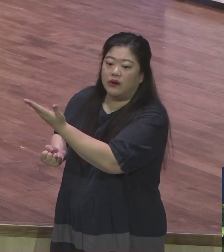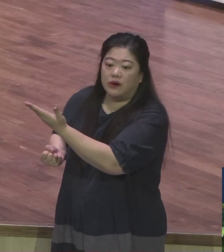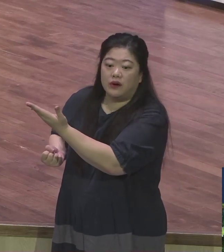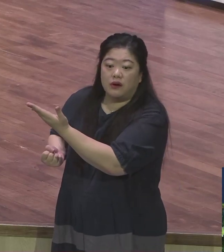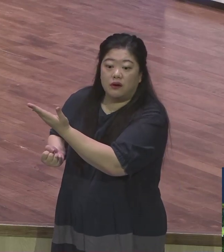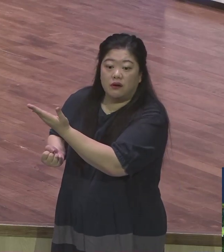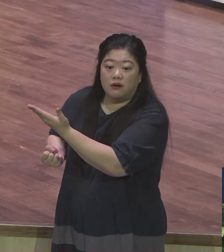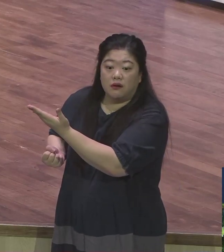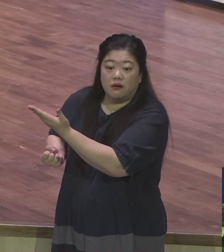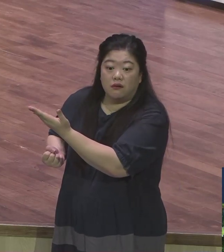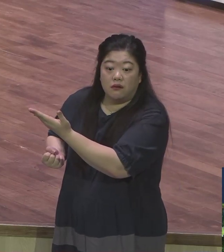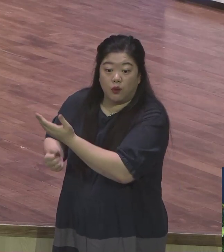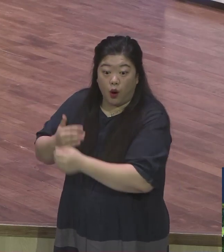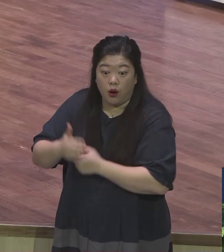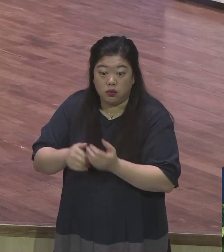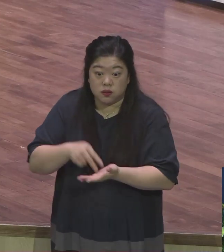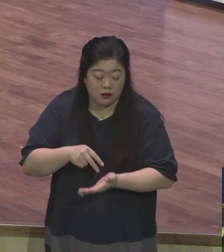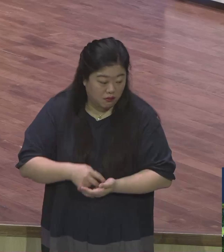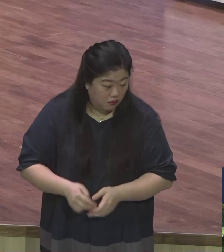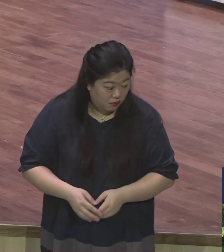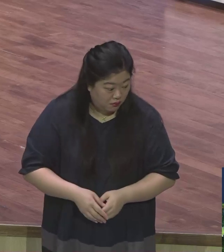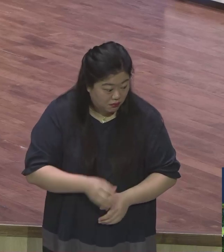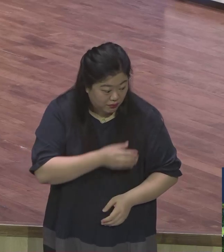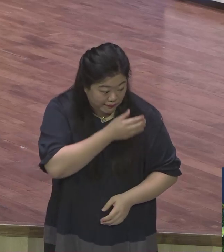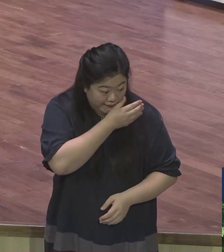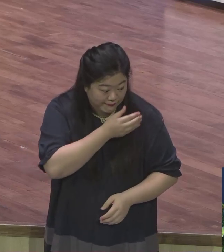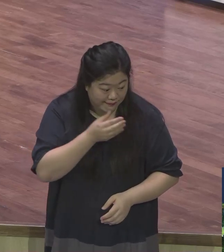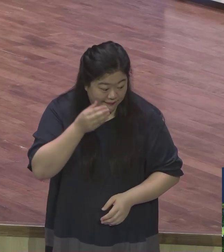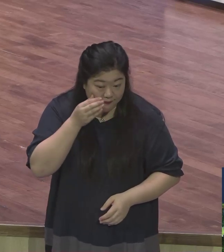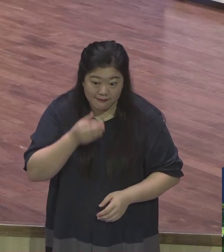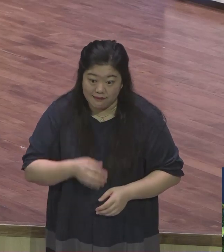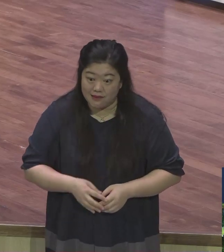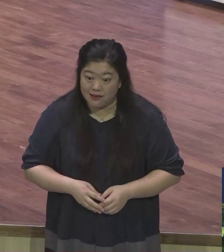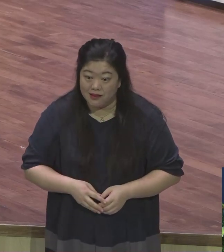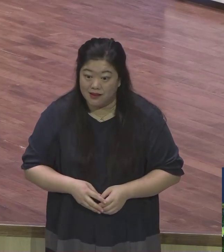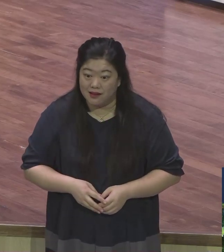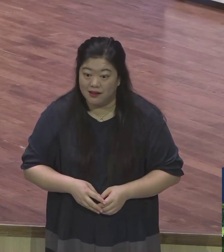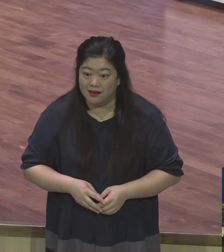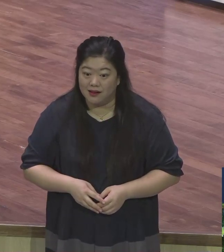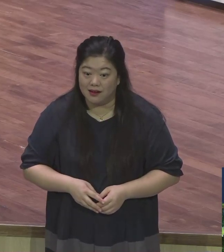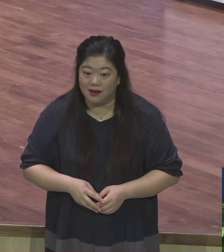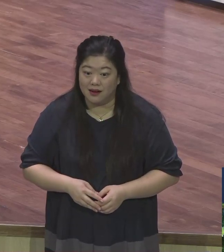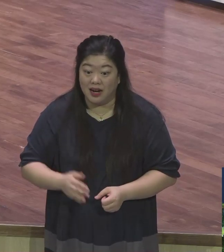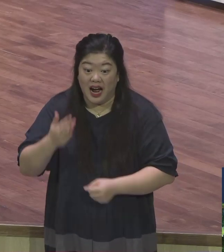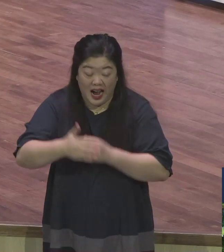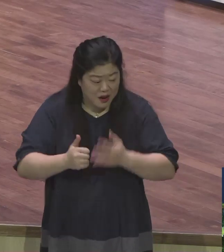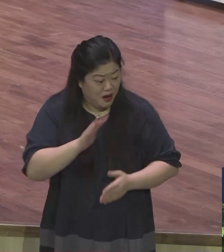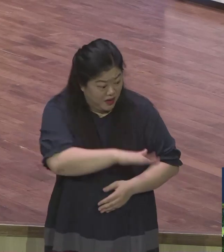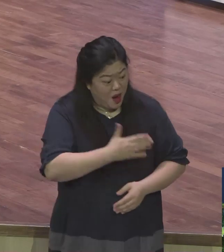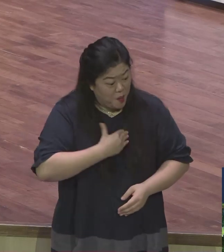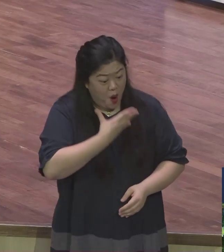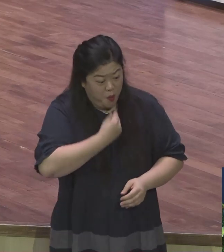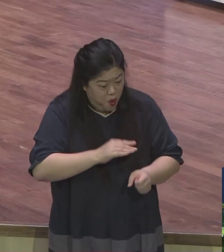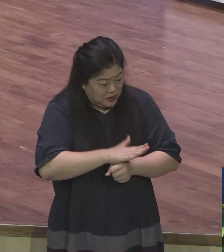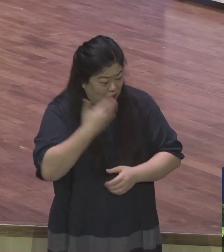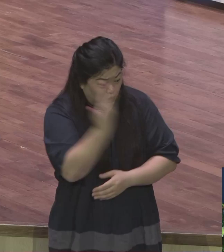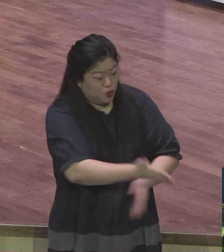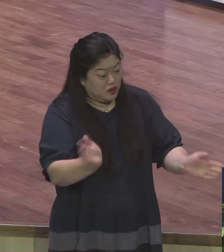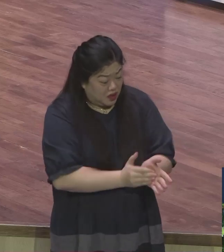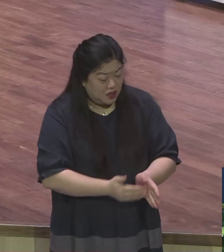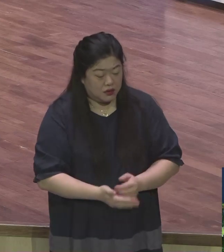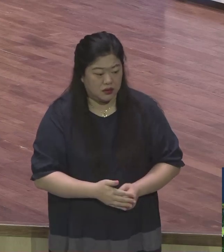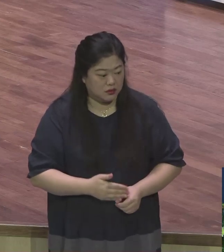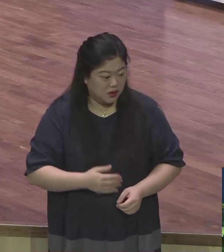말씀에 불순종 하나님의 말씀을 안 들어 그 결과 어떻게 됐습니까?